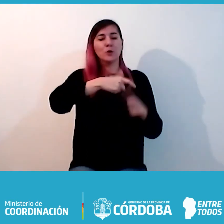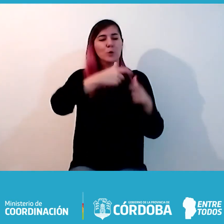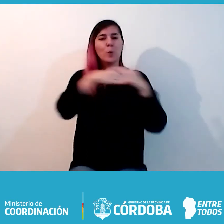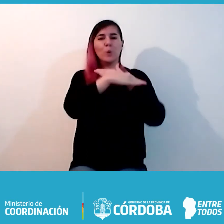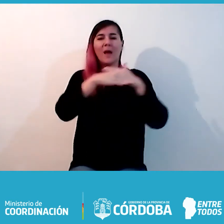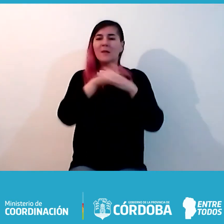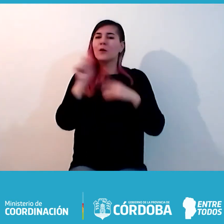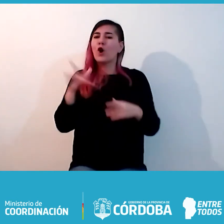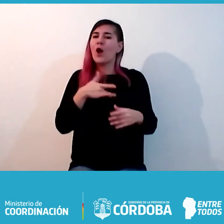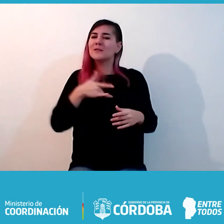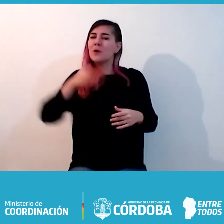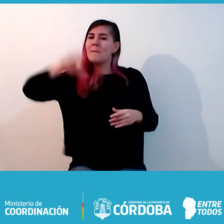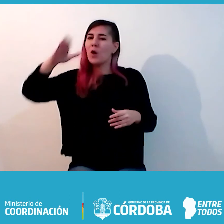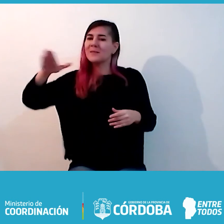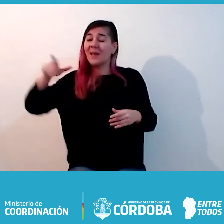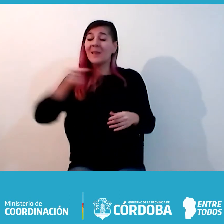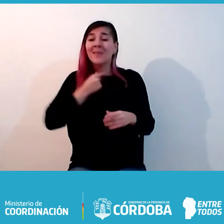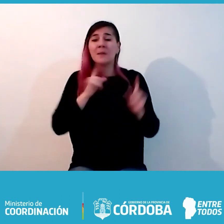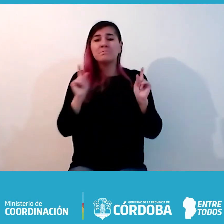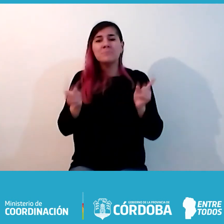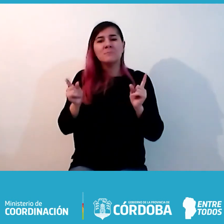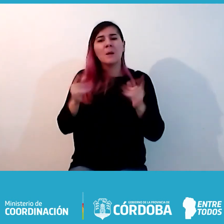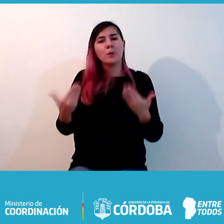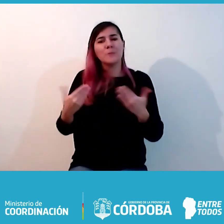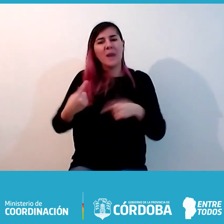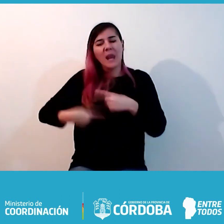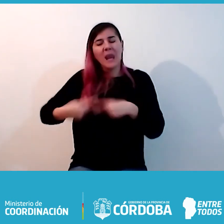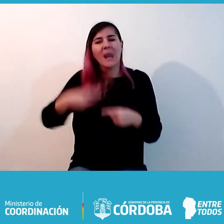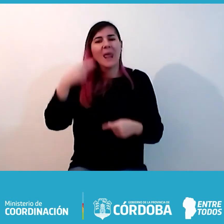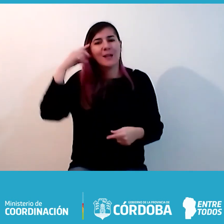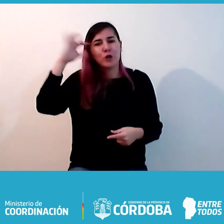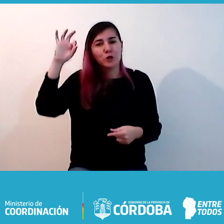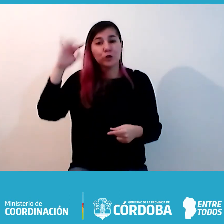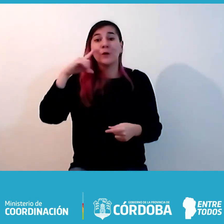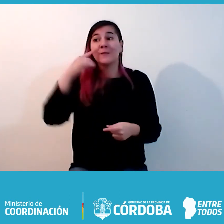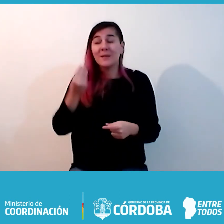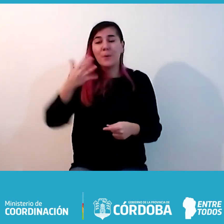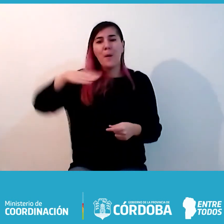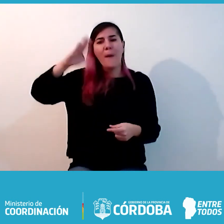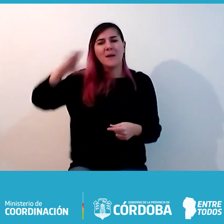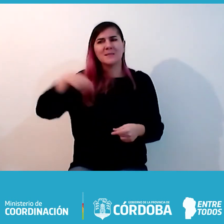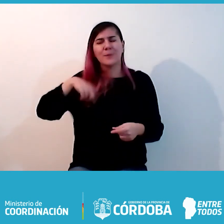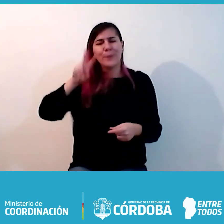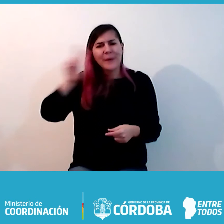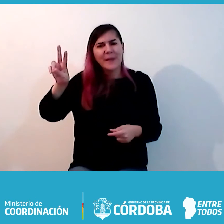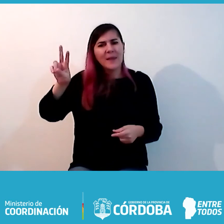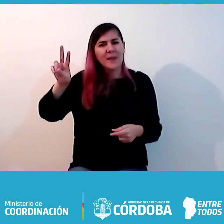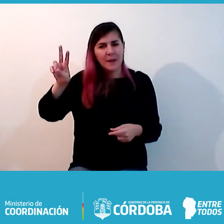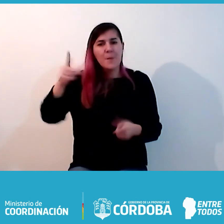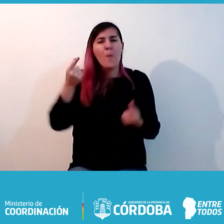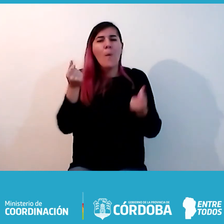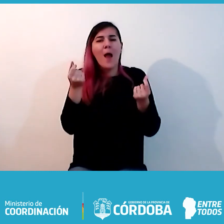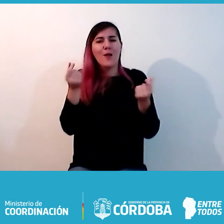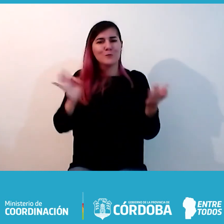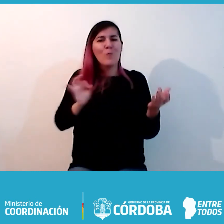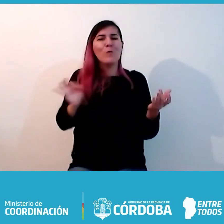Serrano. Plantea que quiere esa misma posibilidad para sus nietos. En todo este tiempo que vive en el valle, ve cómo va cayendo lo que fue valioso